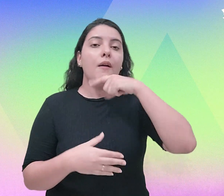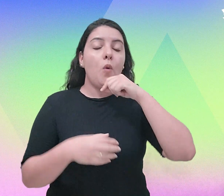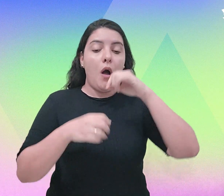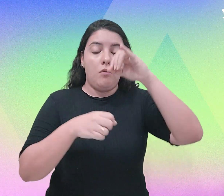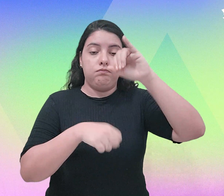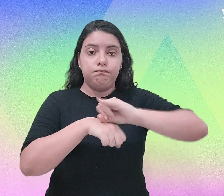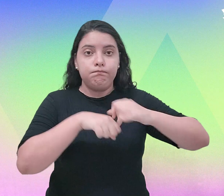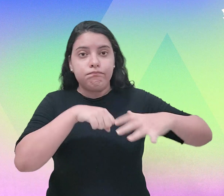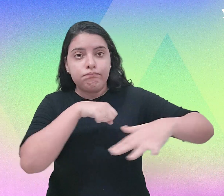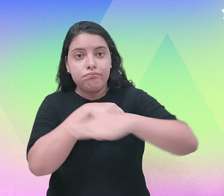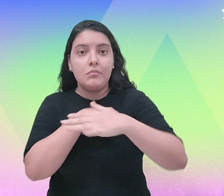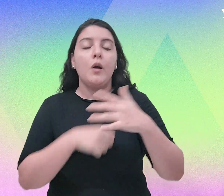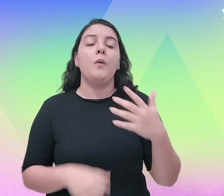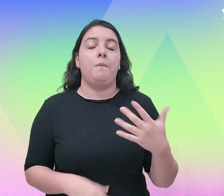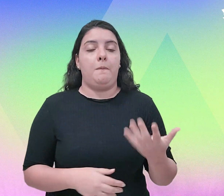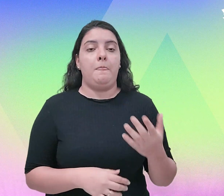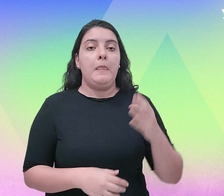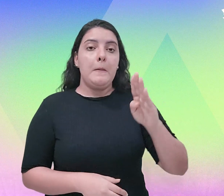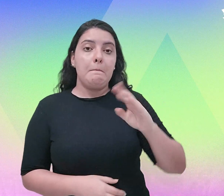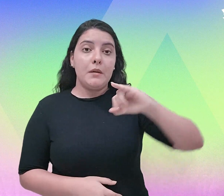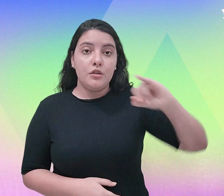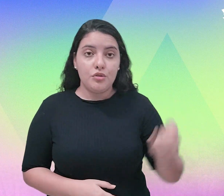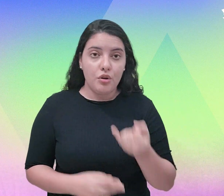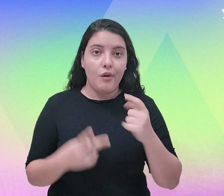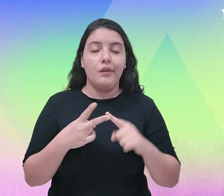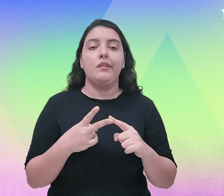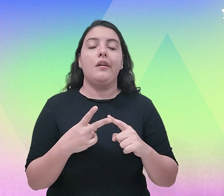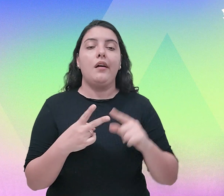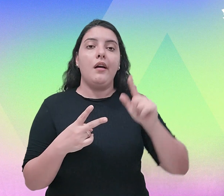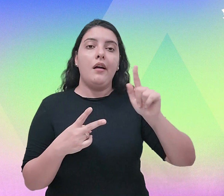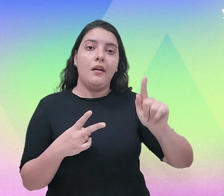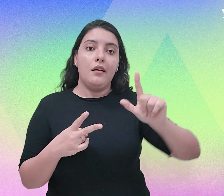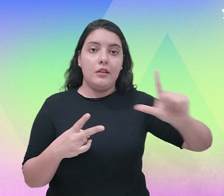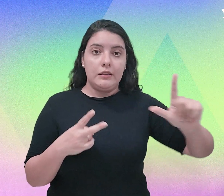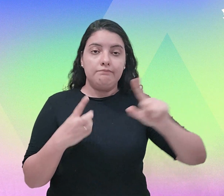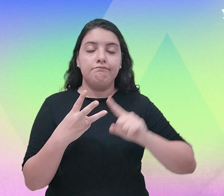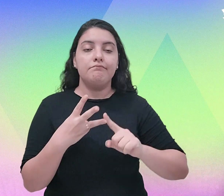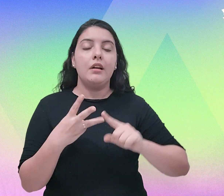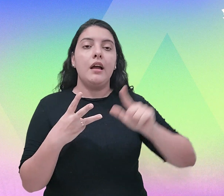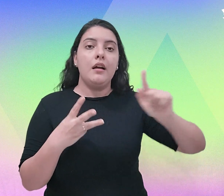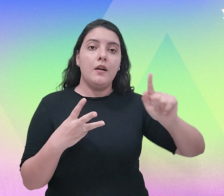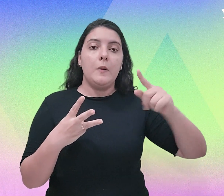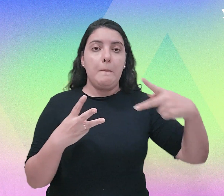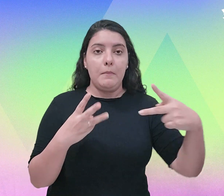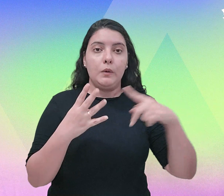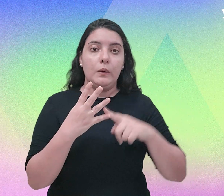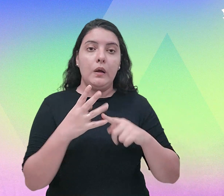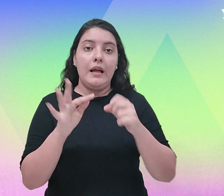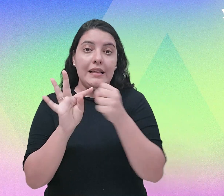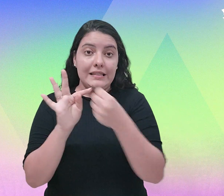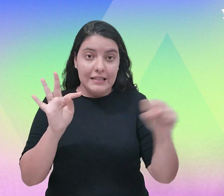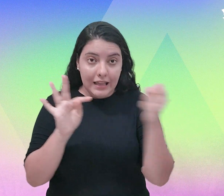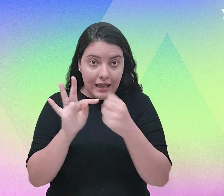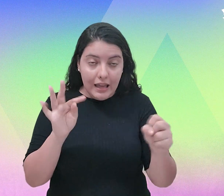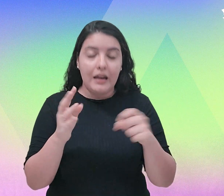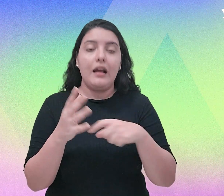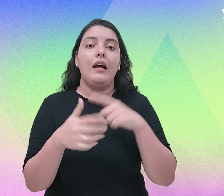grande Bom Jardim os bairros Bom Jardim Granja Lisboa Granja Portugal Siqueira e Canindezinho além da